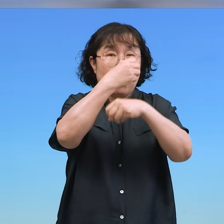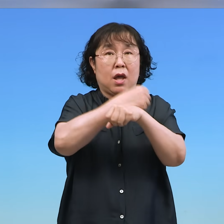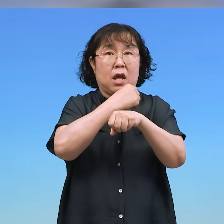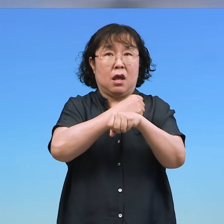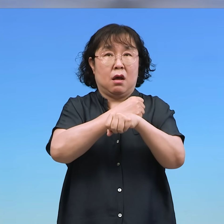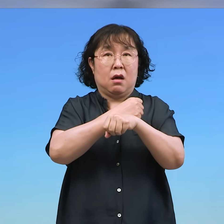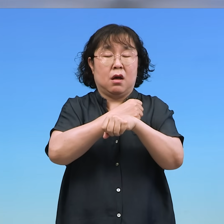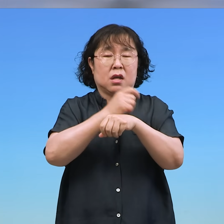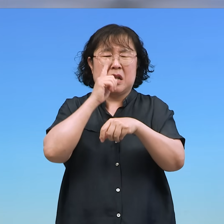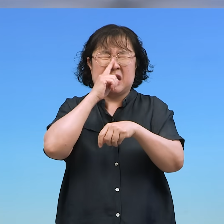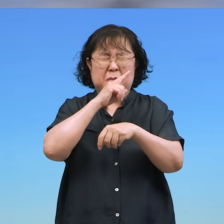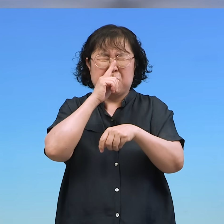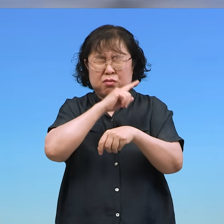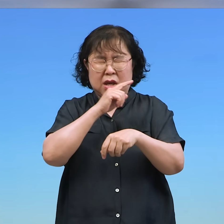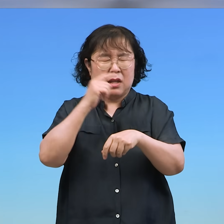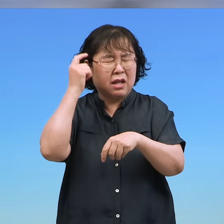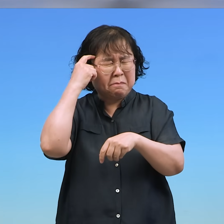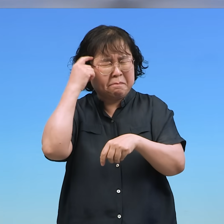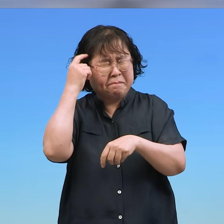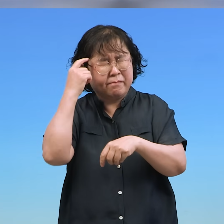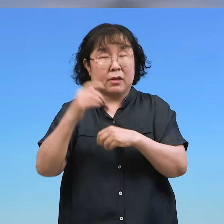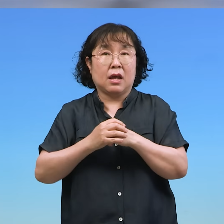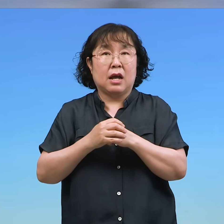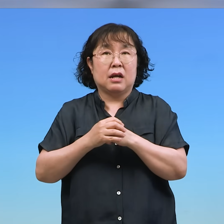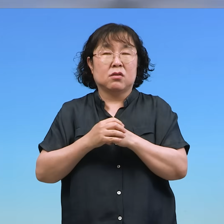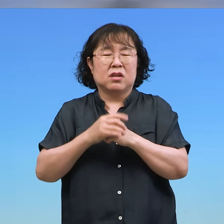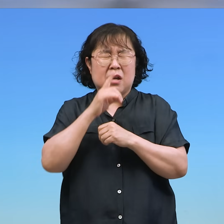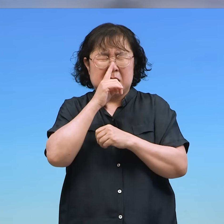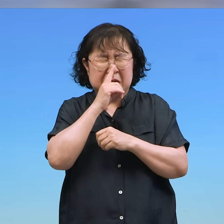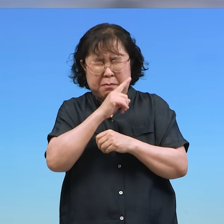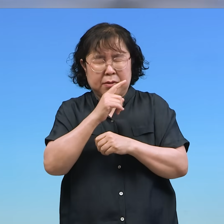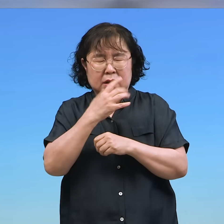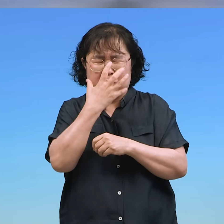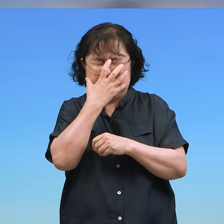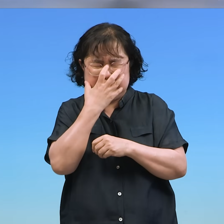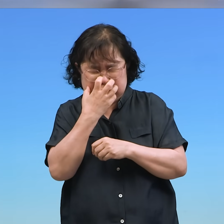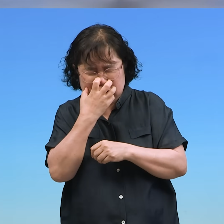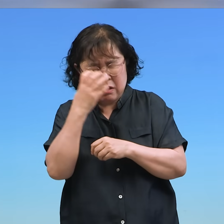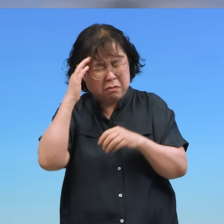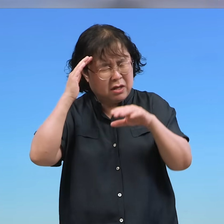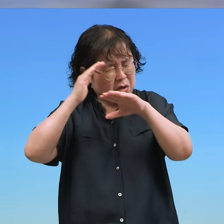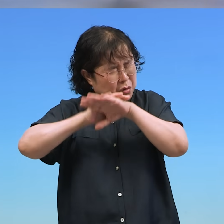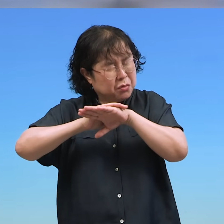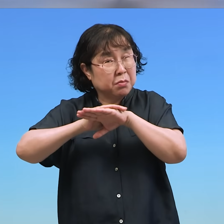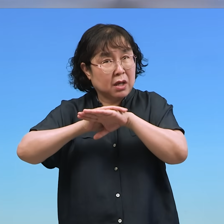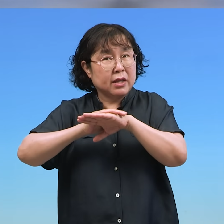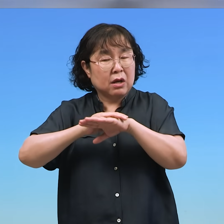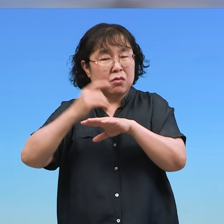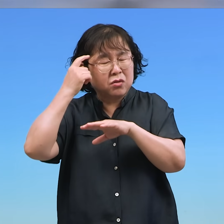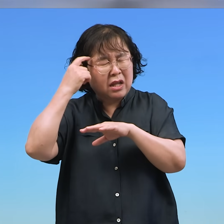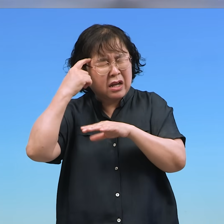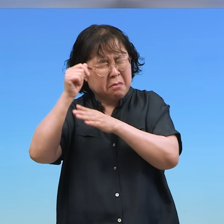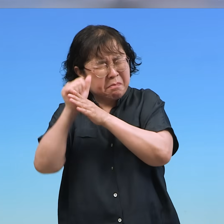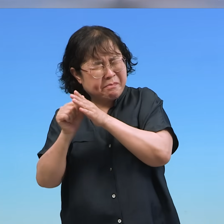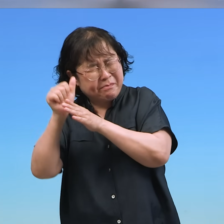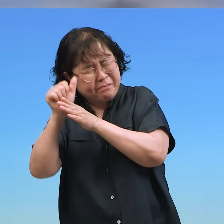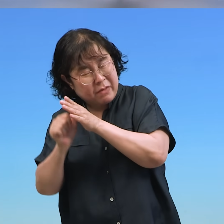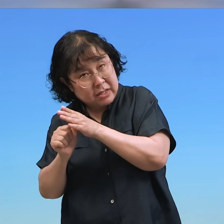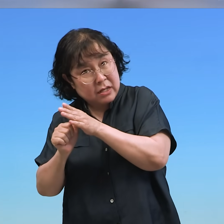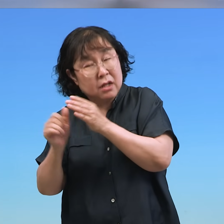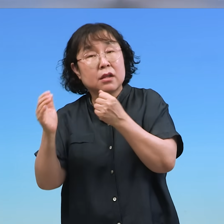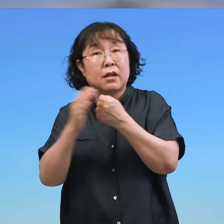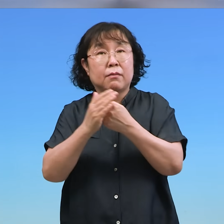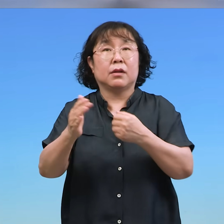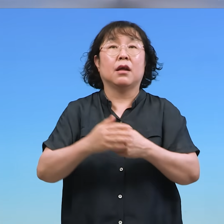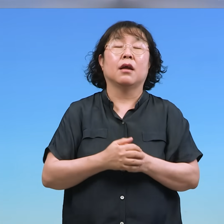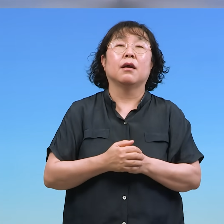오해하는데 좋은 쪽으로 오해하는 사람 많지 않아요. 굉장히 비관적이고 우울하고 어둡고 그런 쪽으로 자꾸